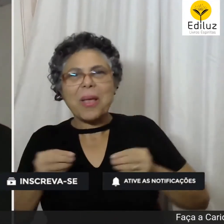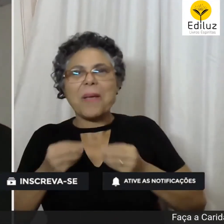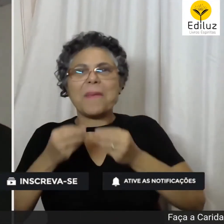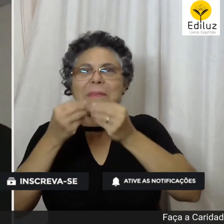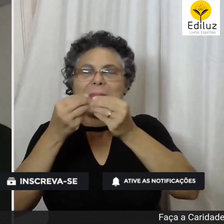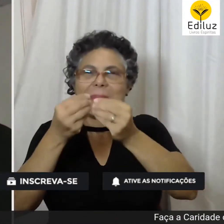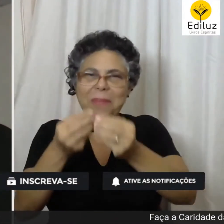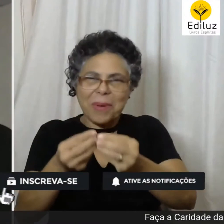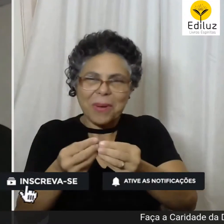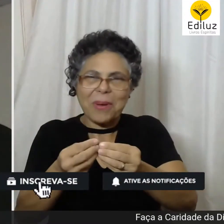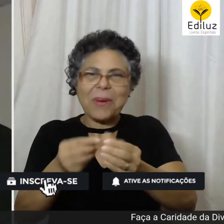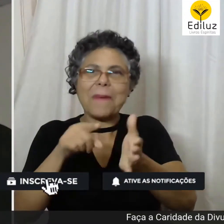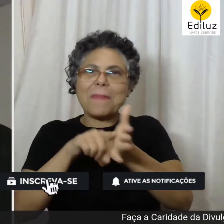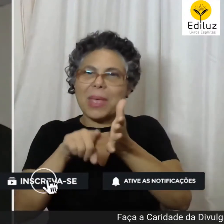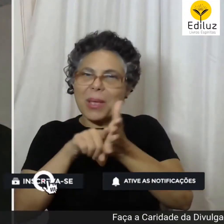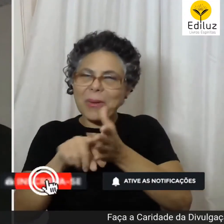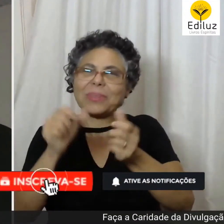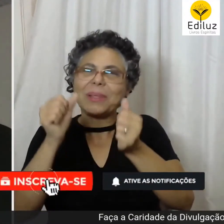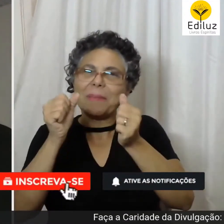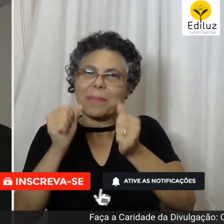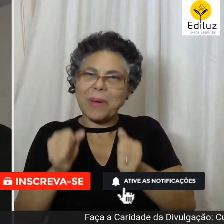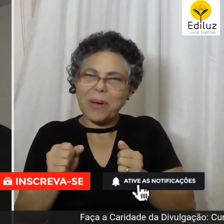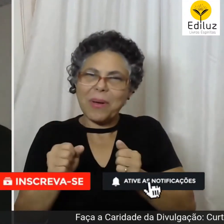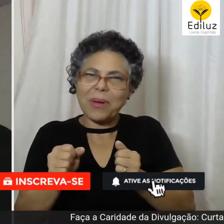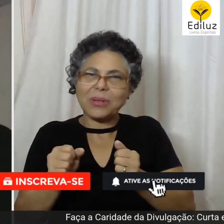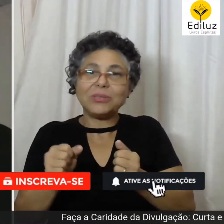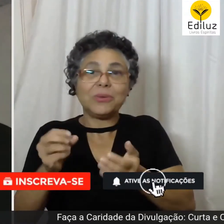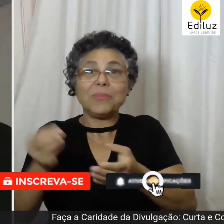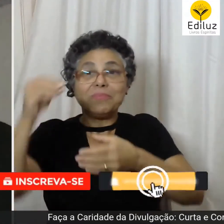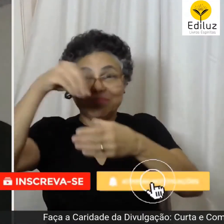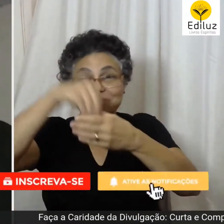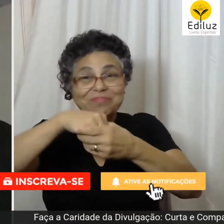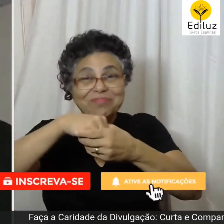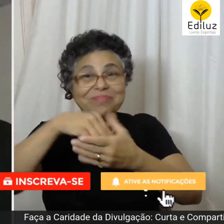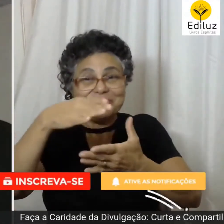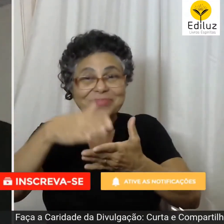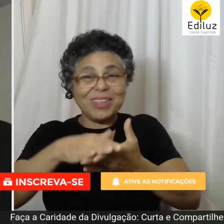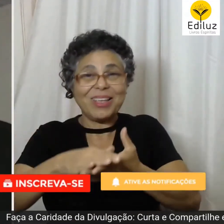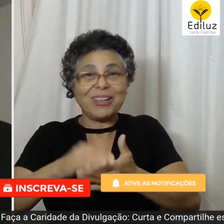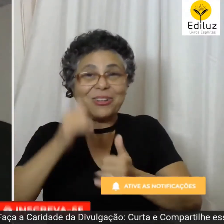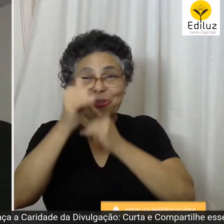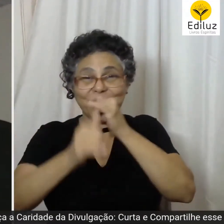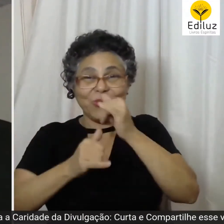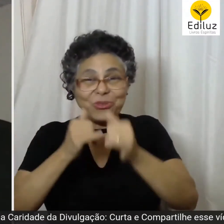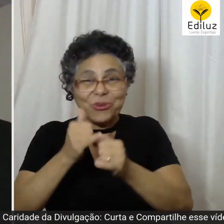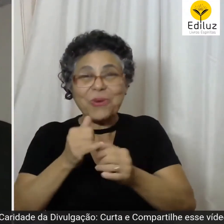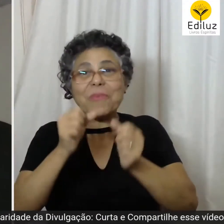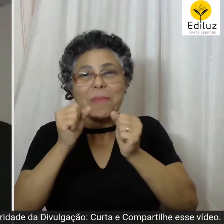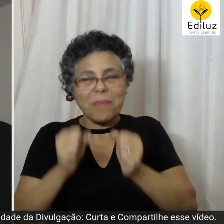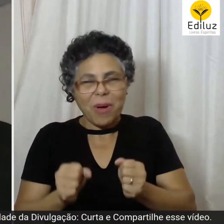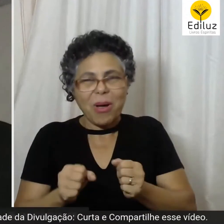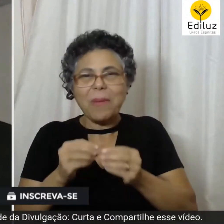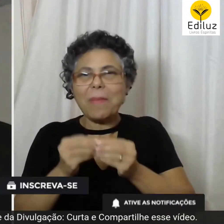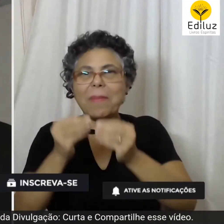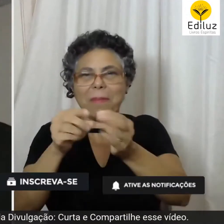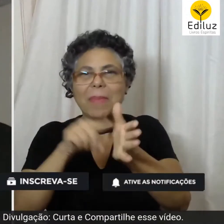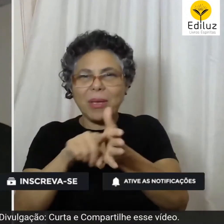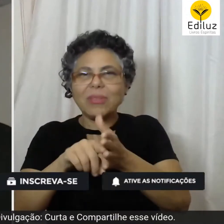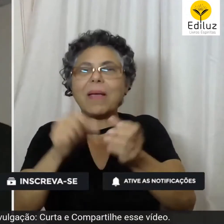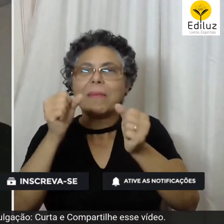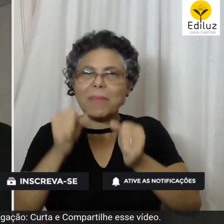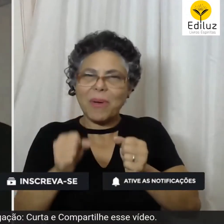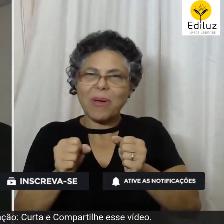suas perguntas, até no canal mesmo do YouTube, podem deixar suas perguntas lá, que de alguma